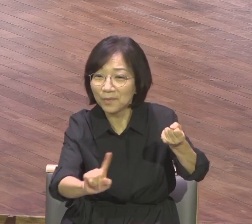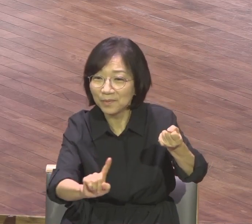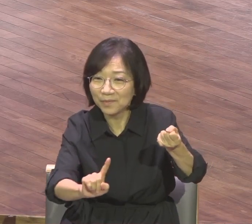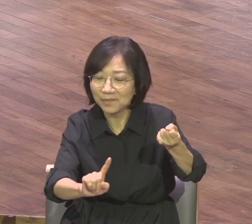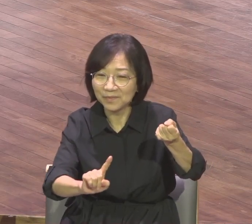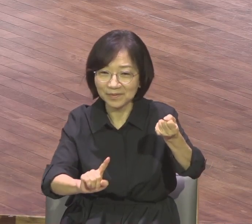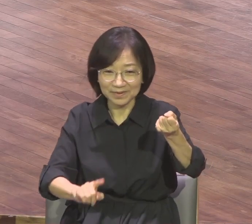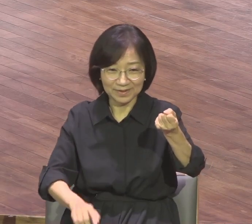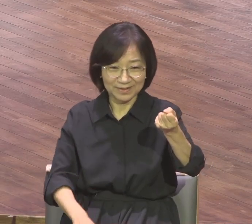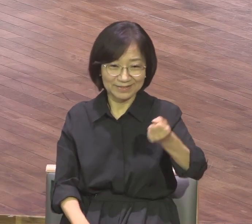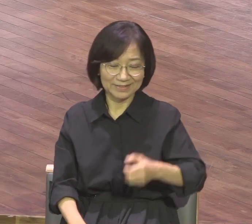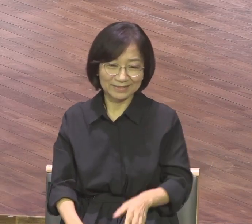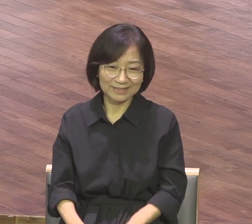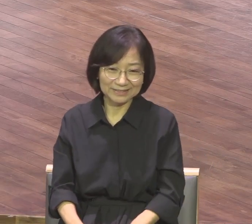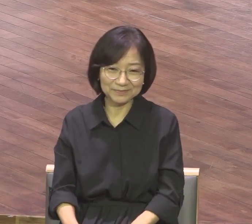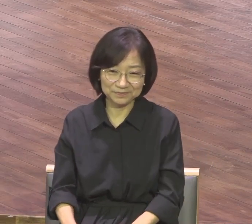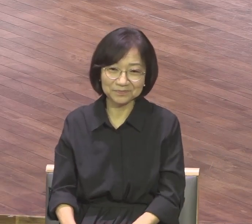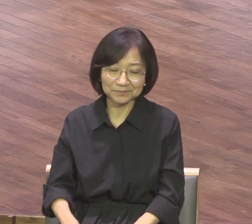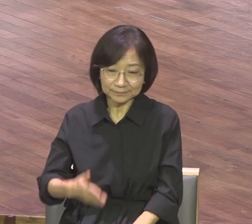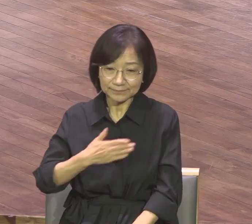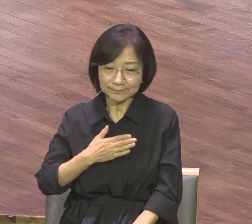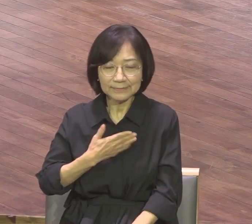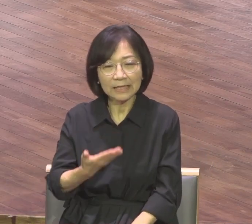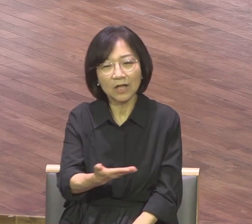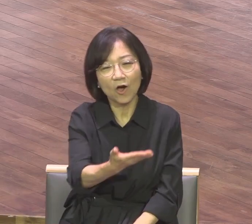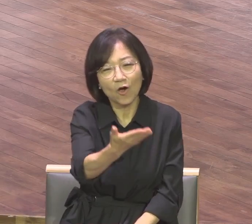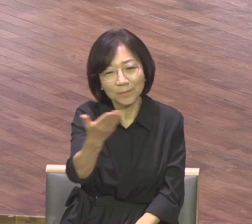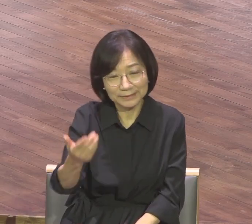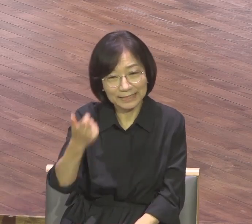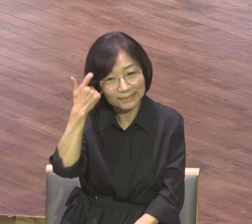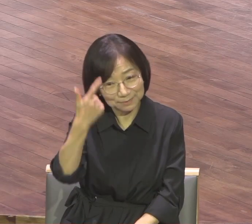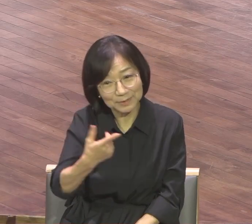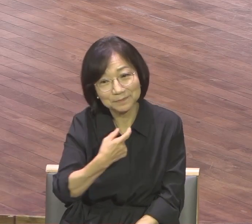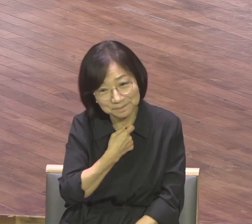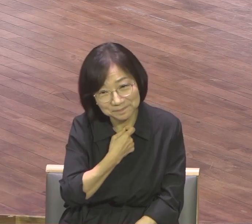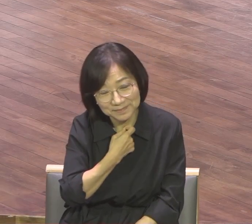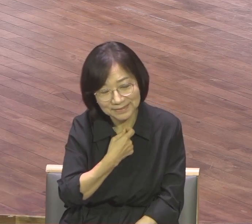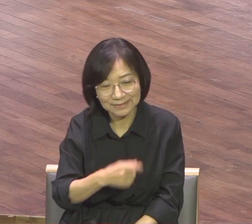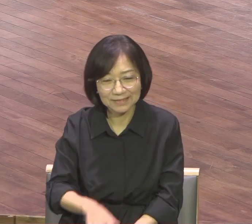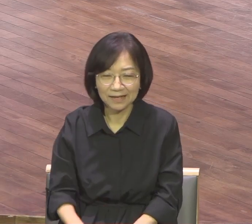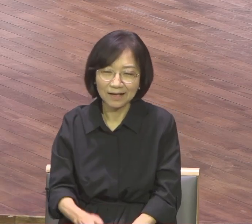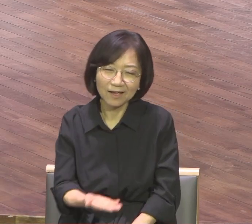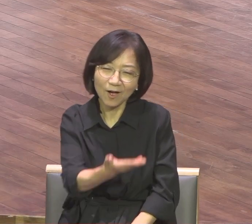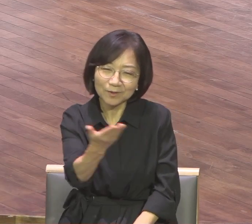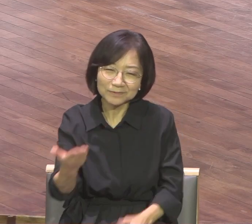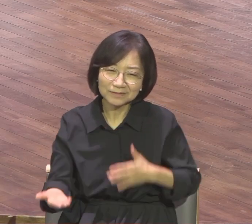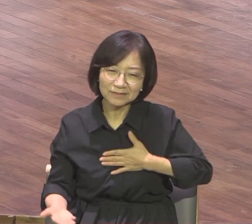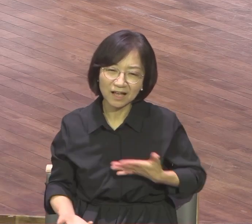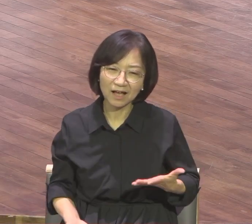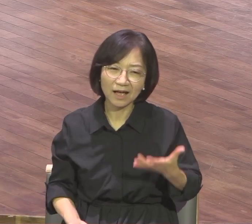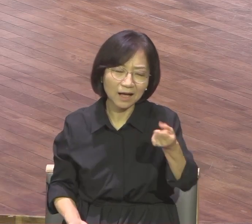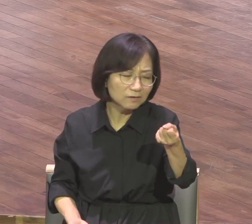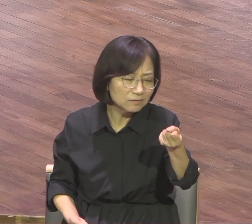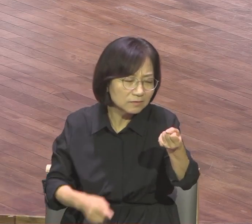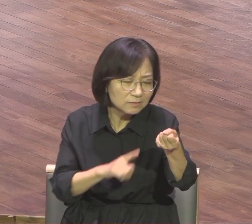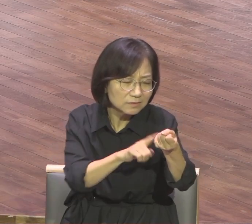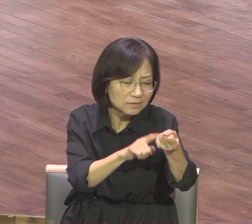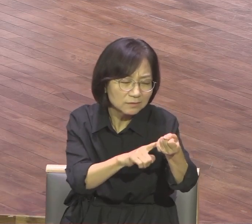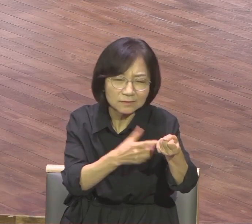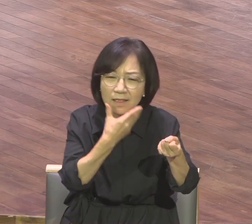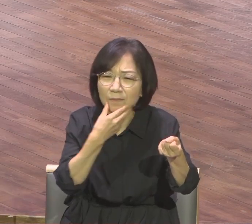제가 성도님들께 드리고 싶은 질문입니다. 무엇으로 행복하십니까?